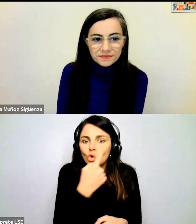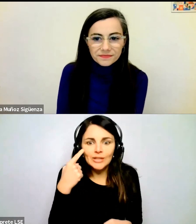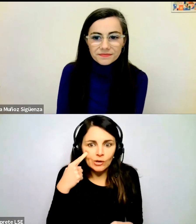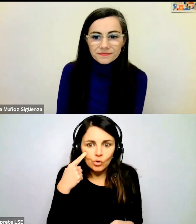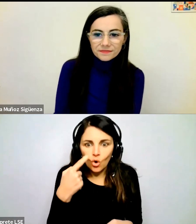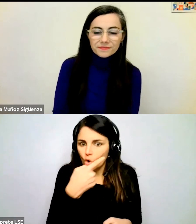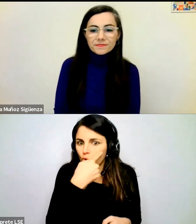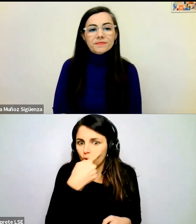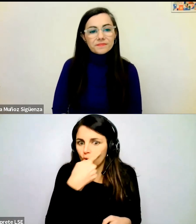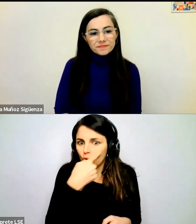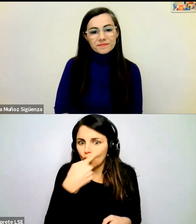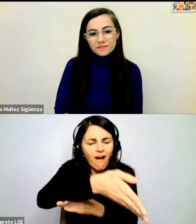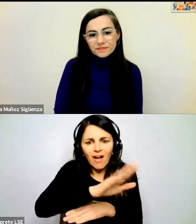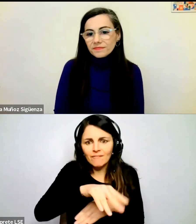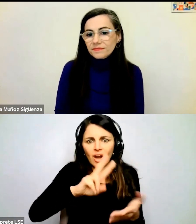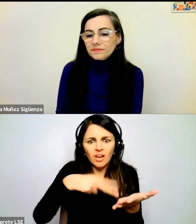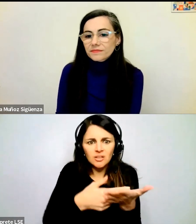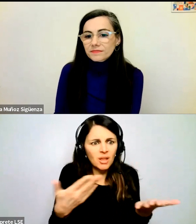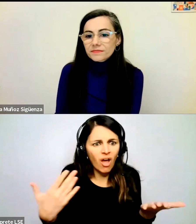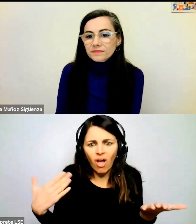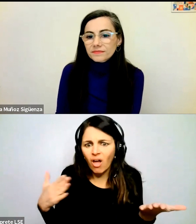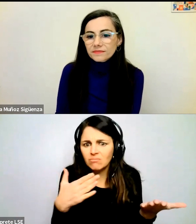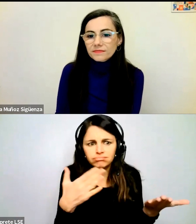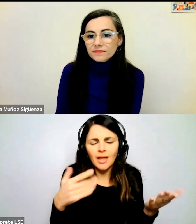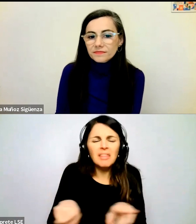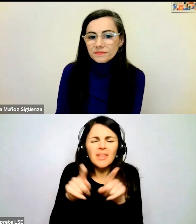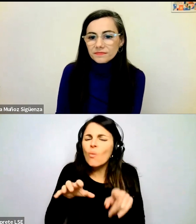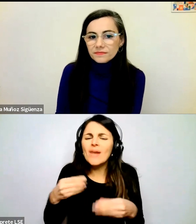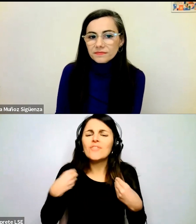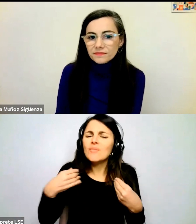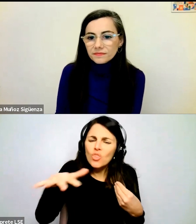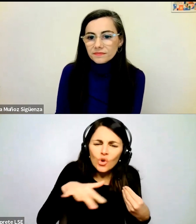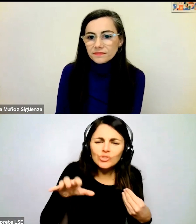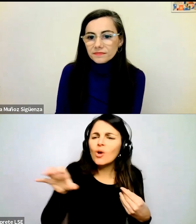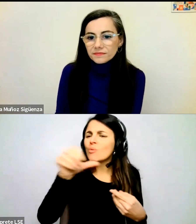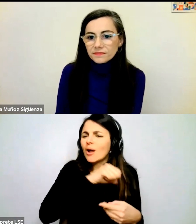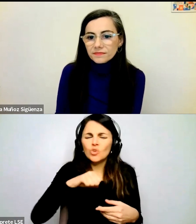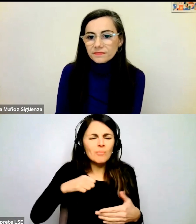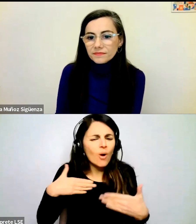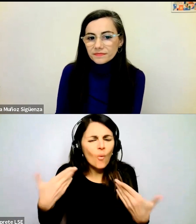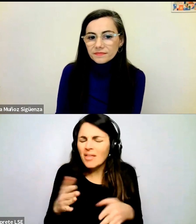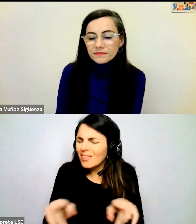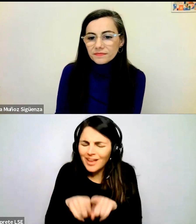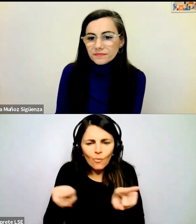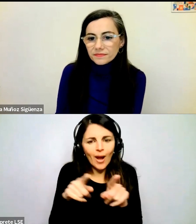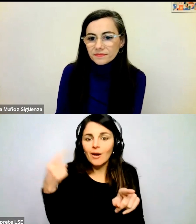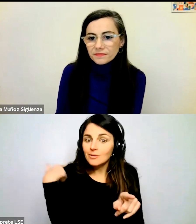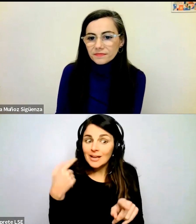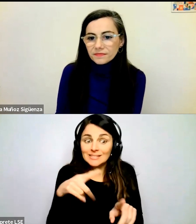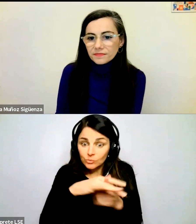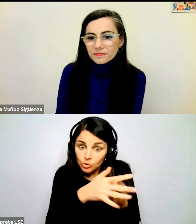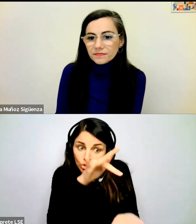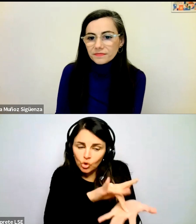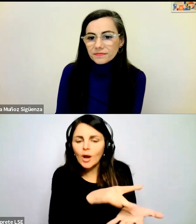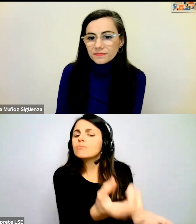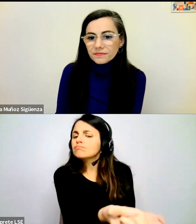sea, el territorio, comunidad autónoma que sea, pues eso, que nos hagáis llegar todo este tipo de casuística que le ocurre